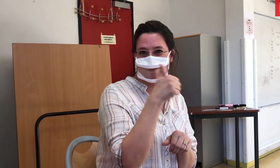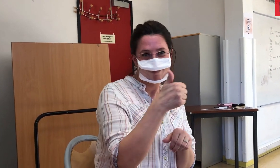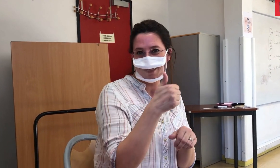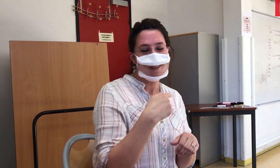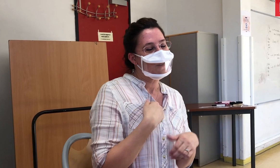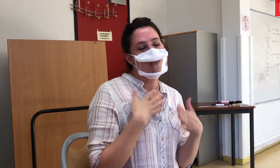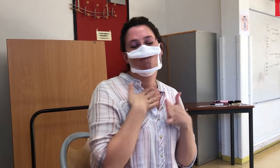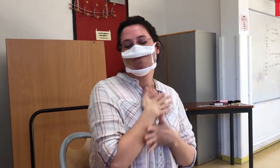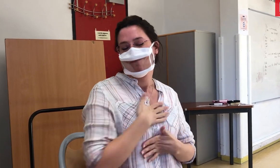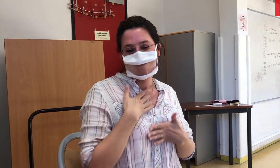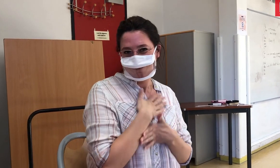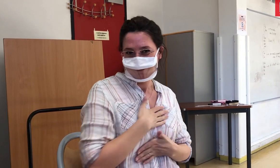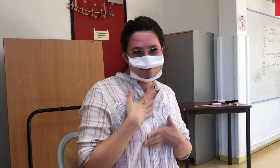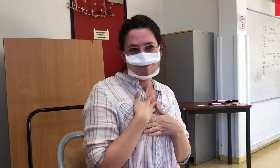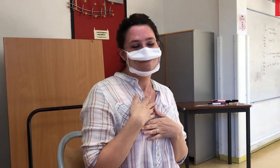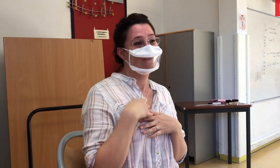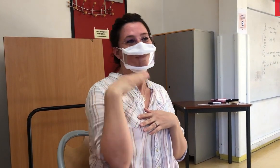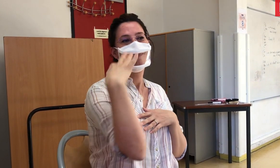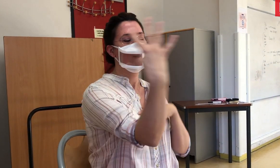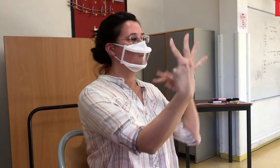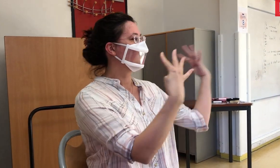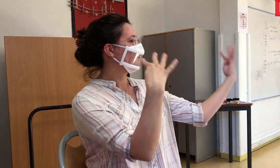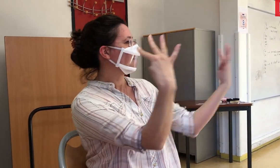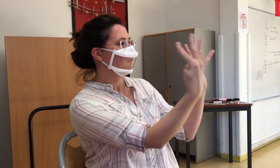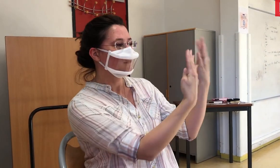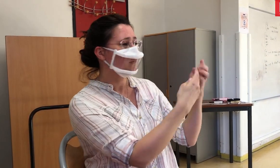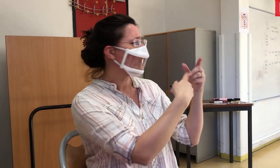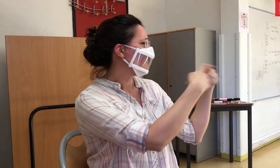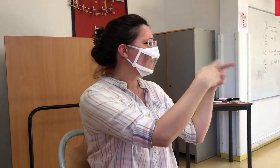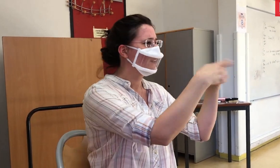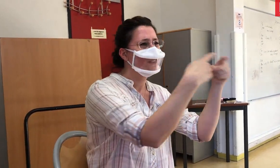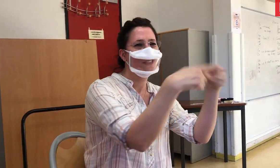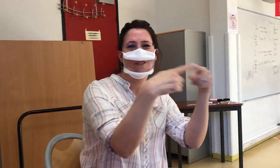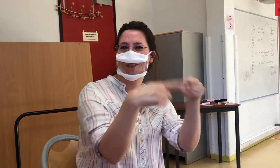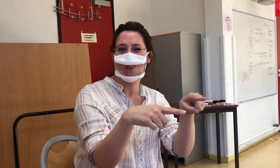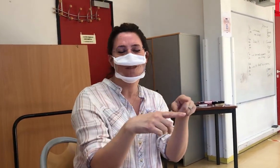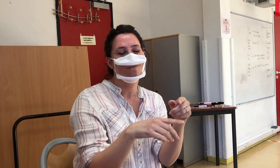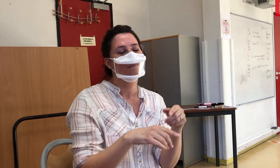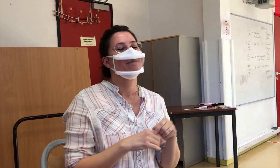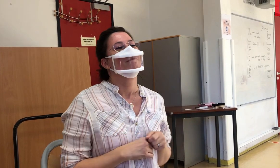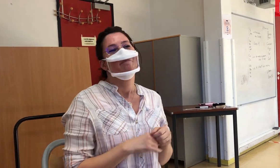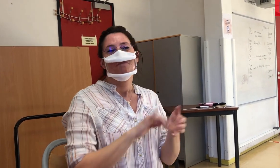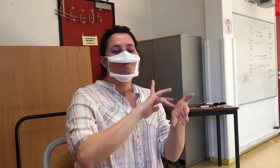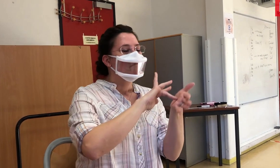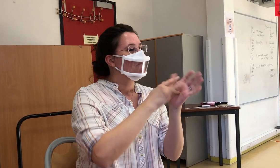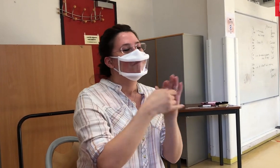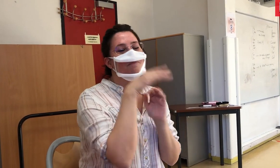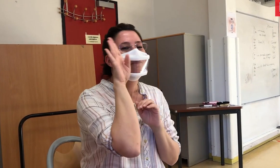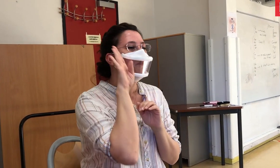Le groupe est super. Moi, je suis tellement contente de les rencontrer. Ils sont différents, ils sont tellement différents, mais tout